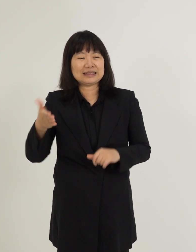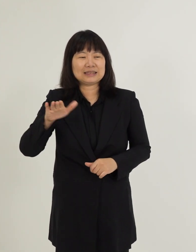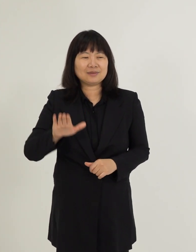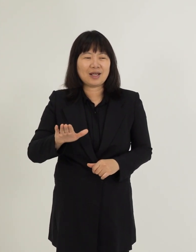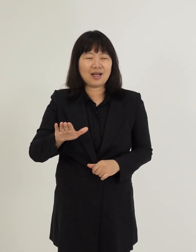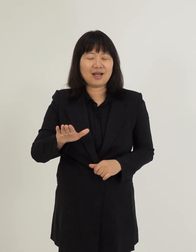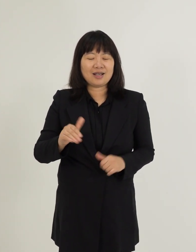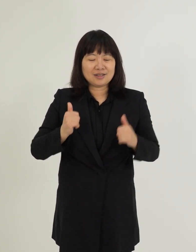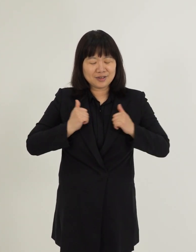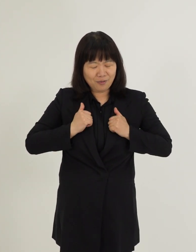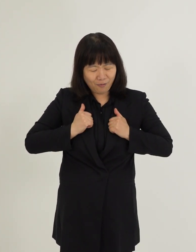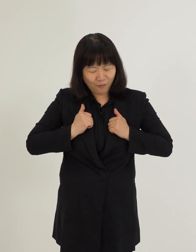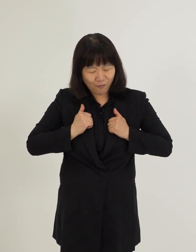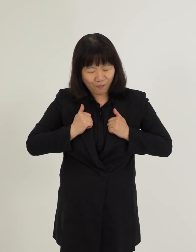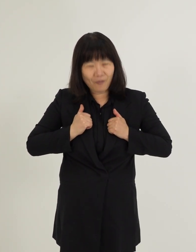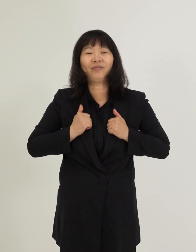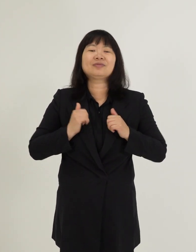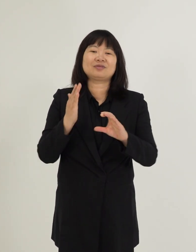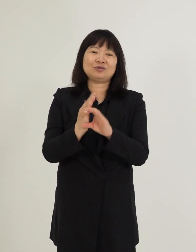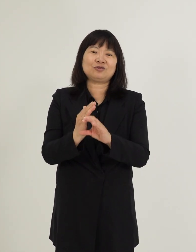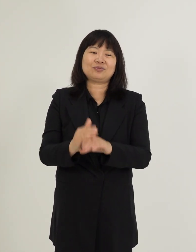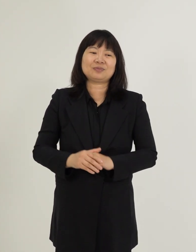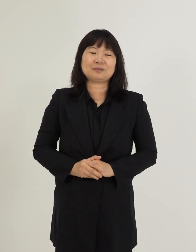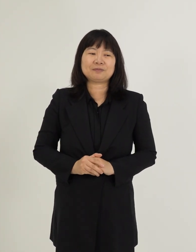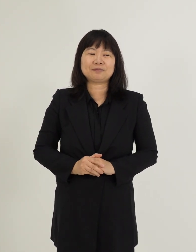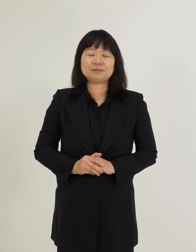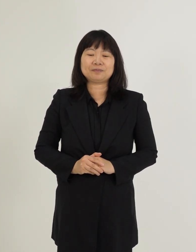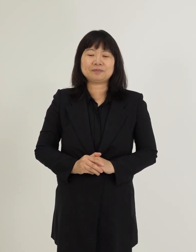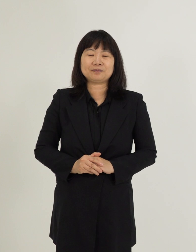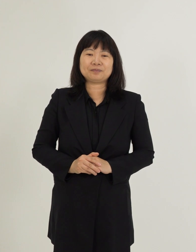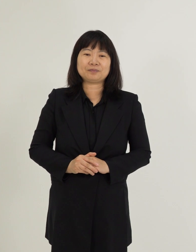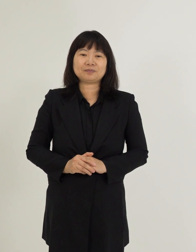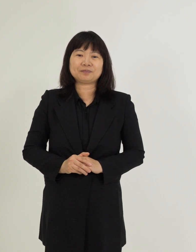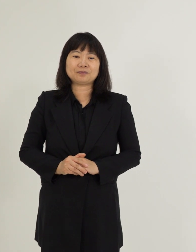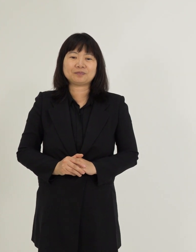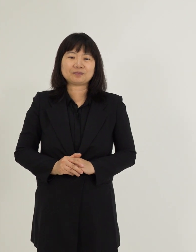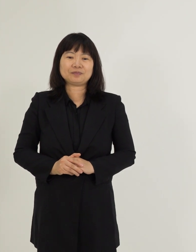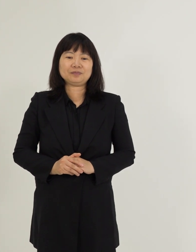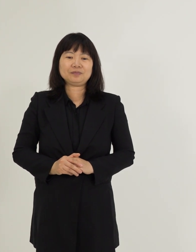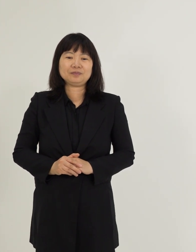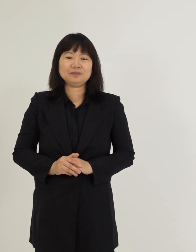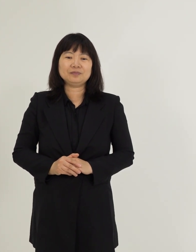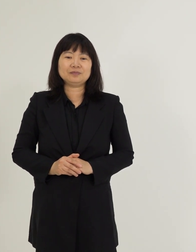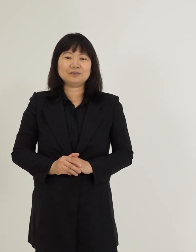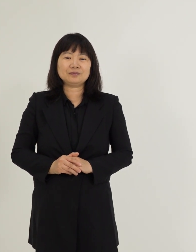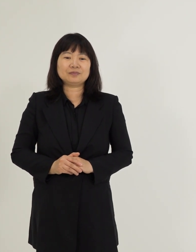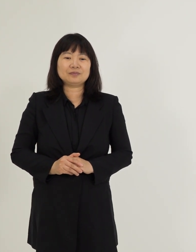열심히 지금 하고 있잖아요.